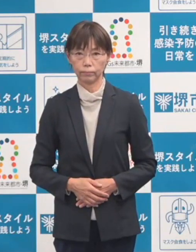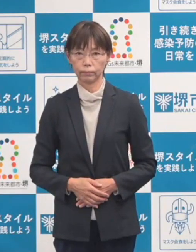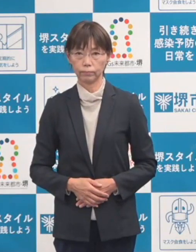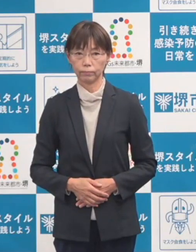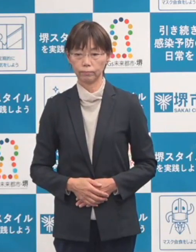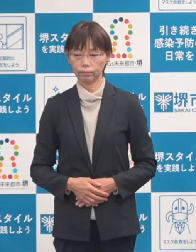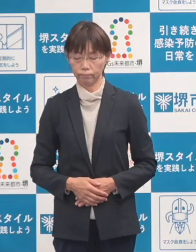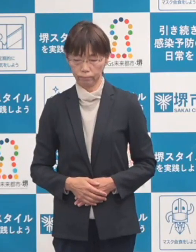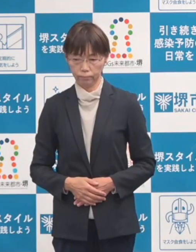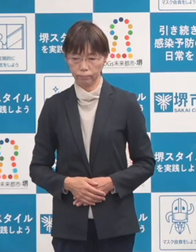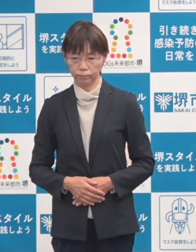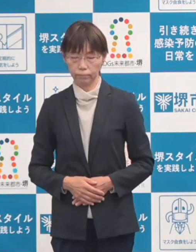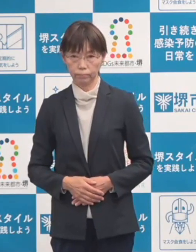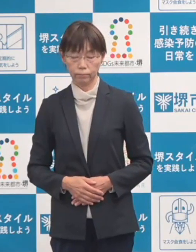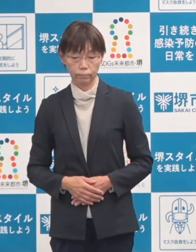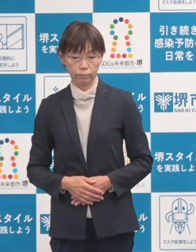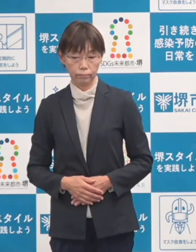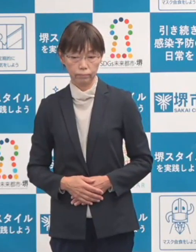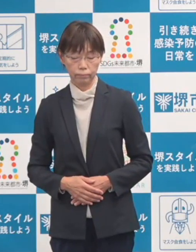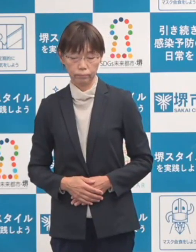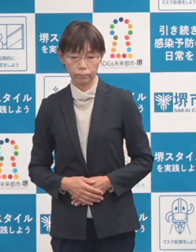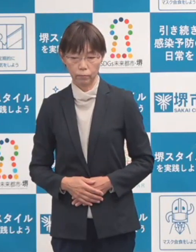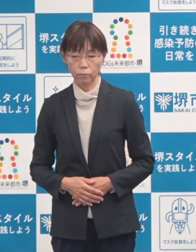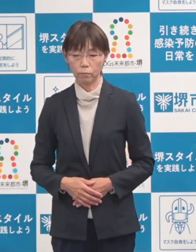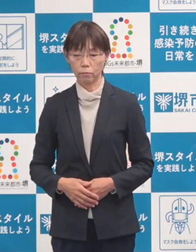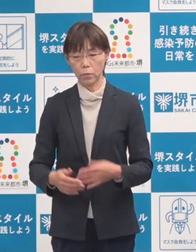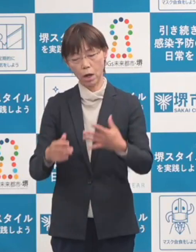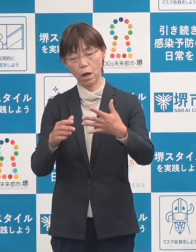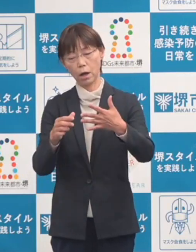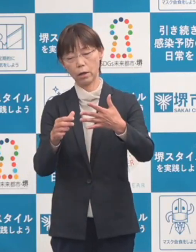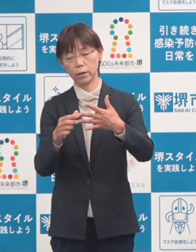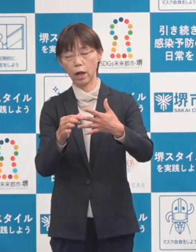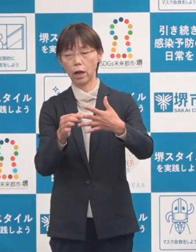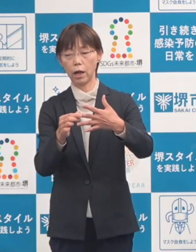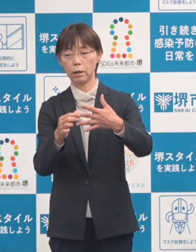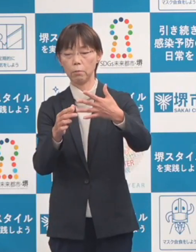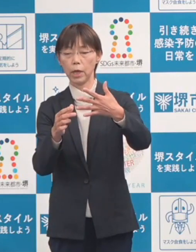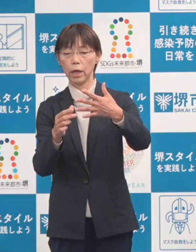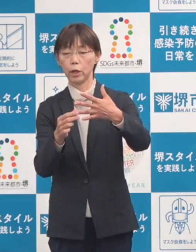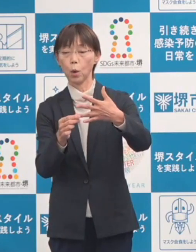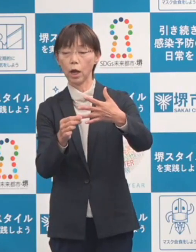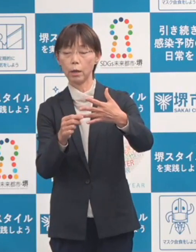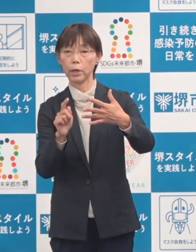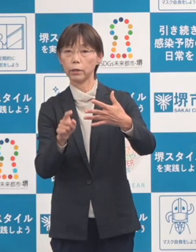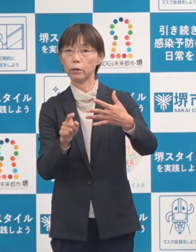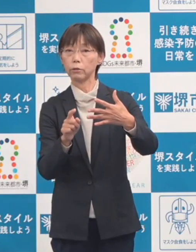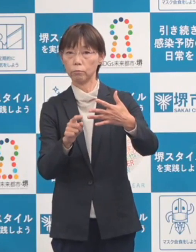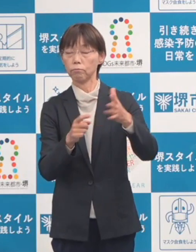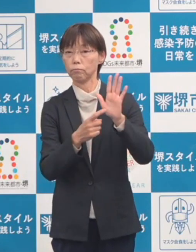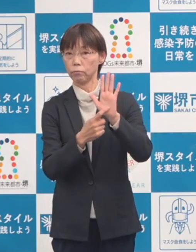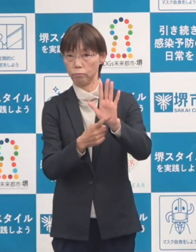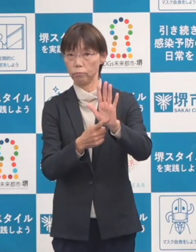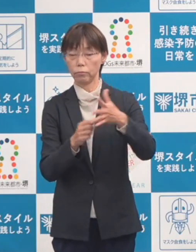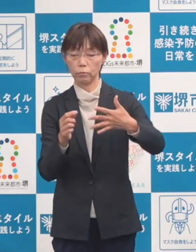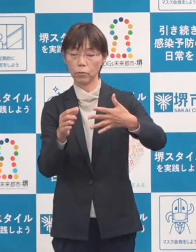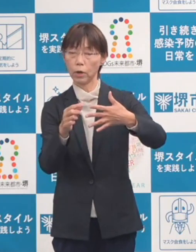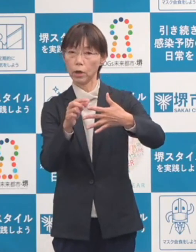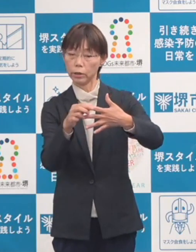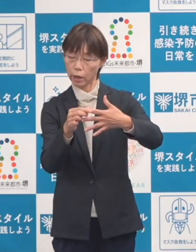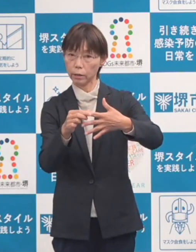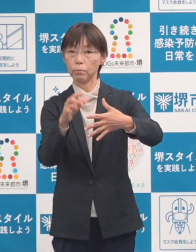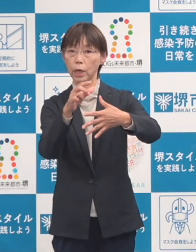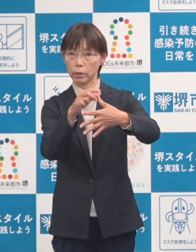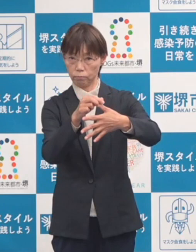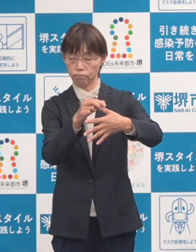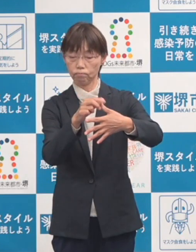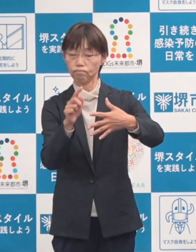すでに今はデータとしては3回目4回目という数字を出しておりますが、2回目初回接種と呼ばれる